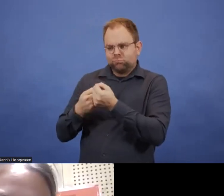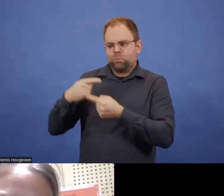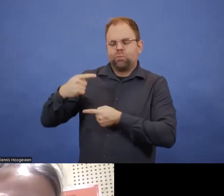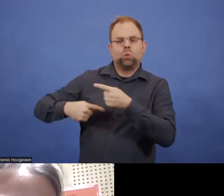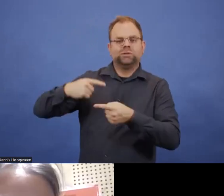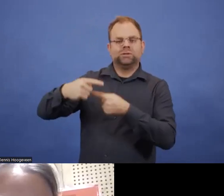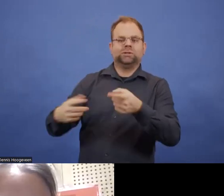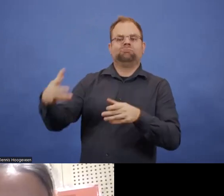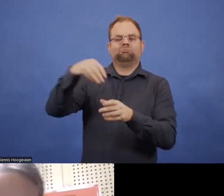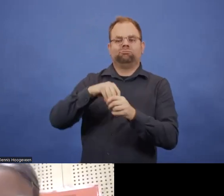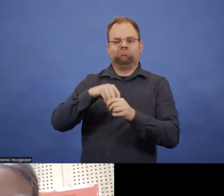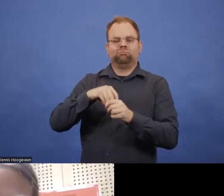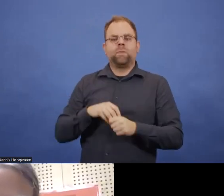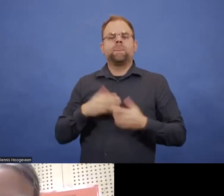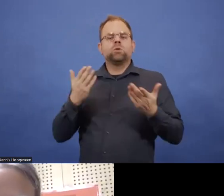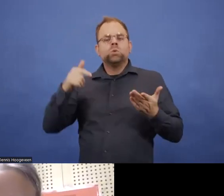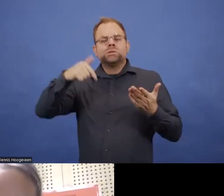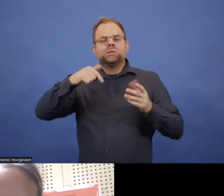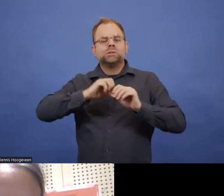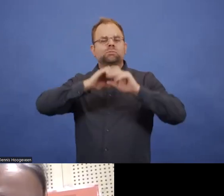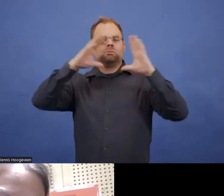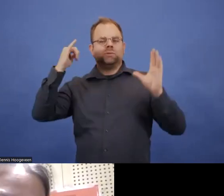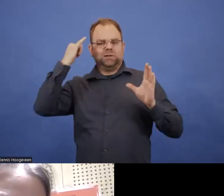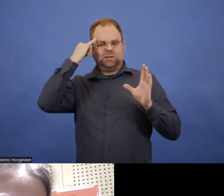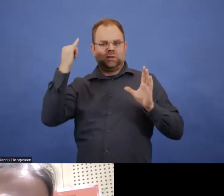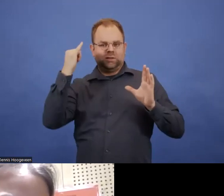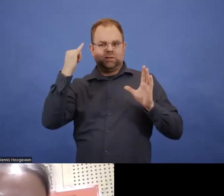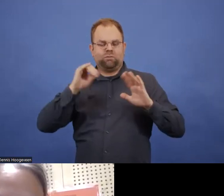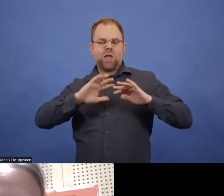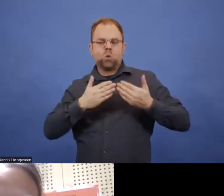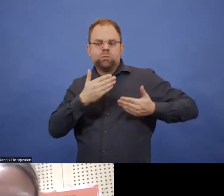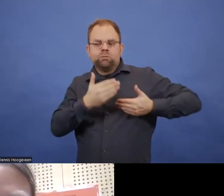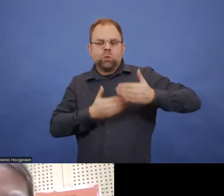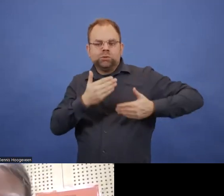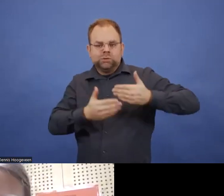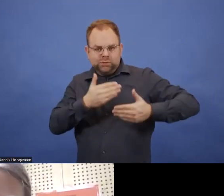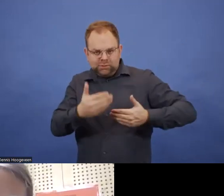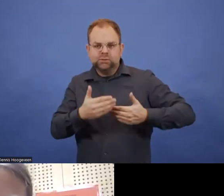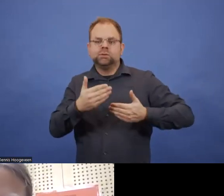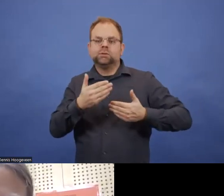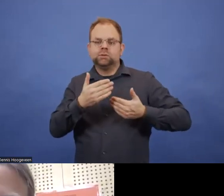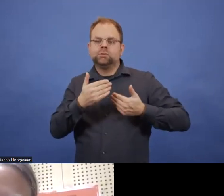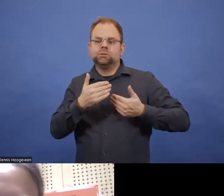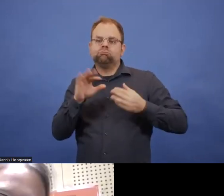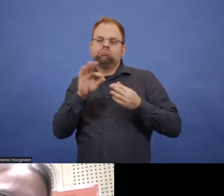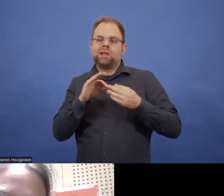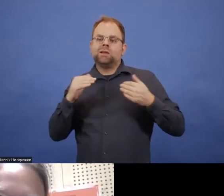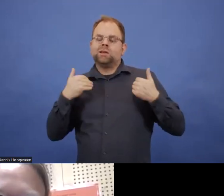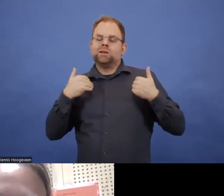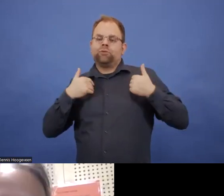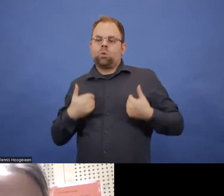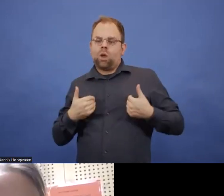procesos diferentes, cómo los equipos y la junta